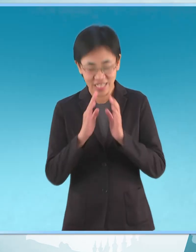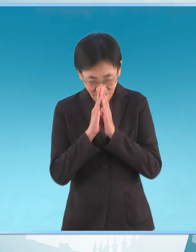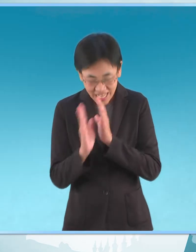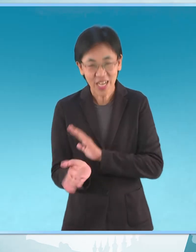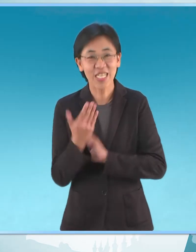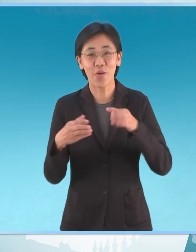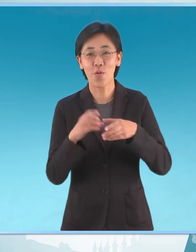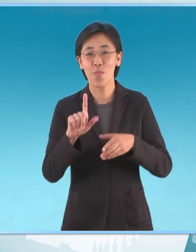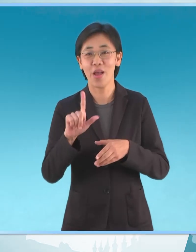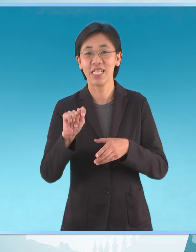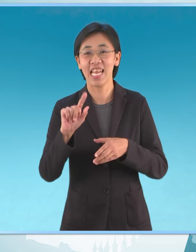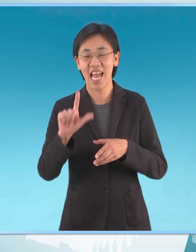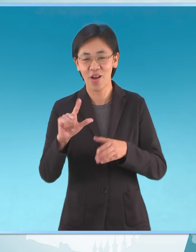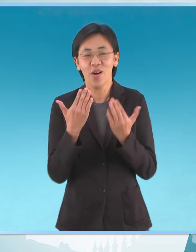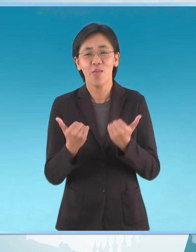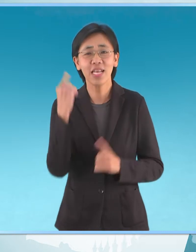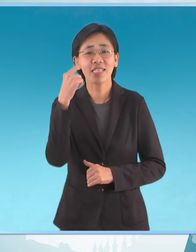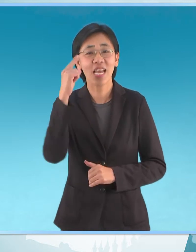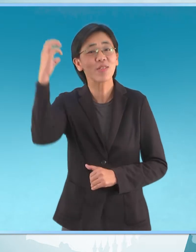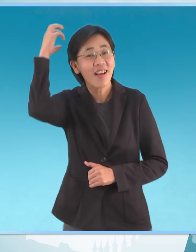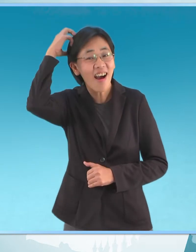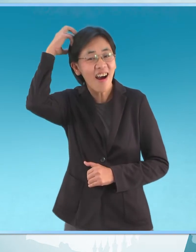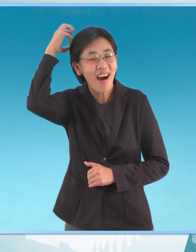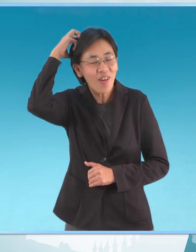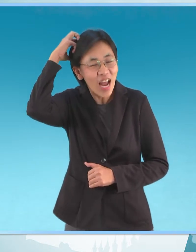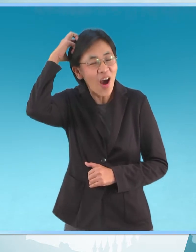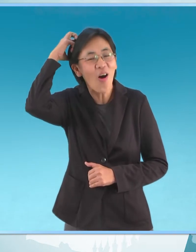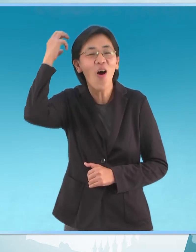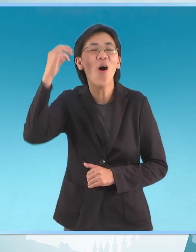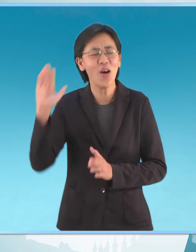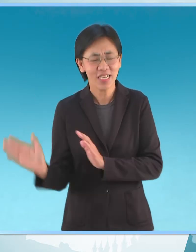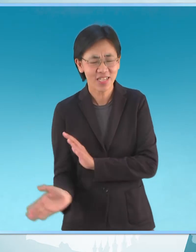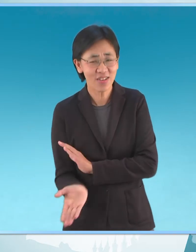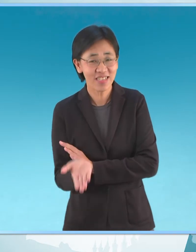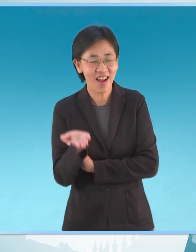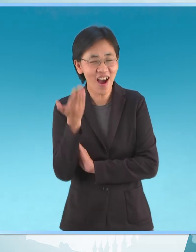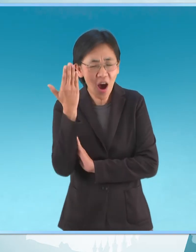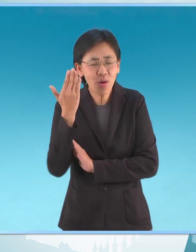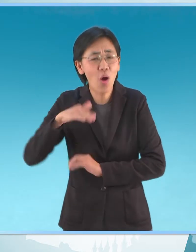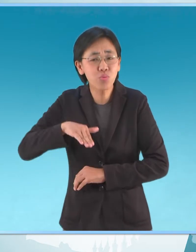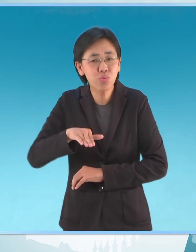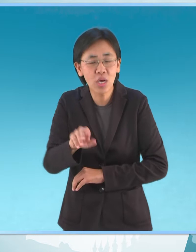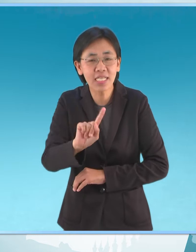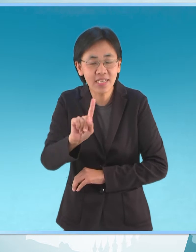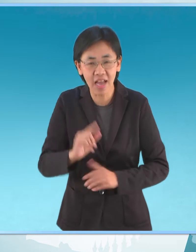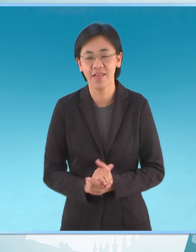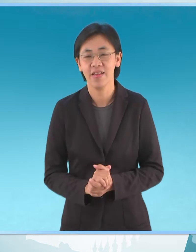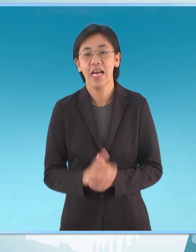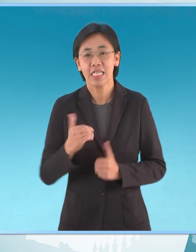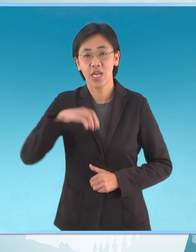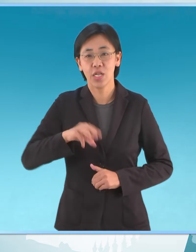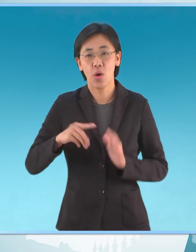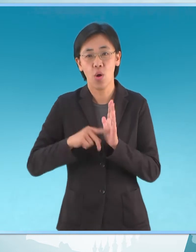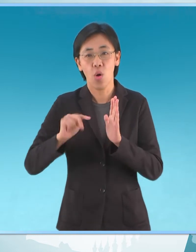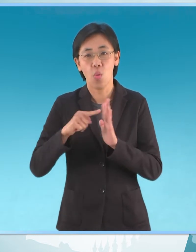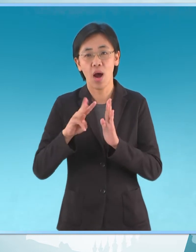อรุณสวัสดิ์ครับชาว LTL เช้านี้สะพายกล้องท่องลาวลาวอินเดอร์แลนด์ออกเดินทางกันแต่เช้าจริงๆเพราะวันนี้เราจะต้องออกเดินท